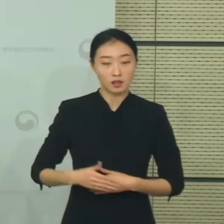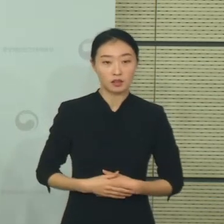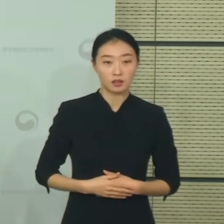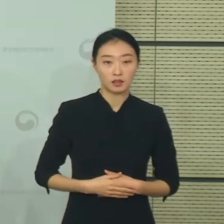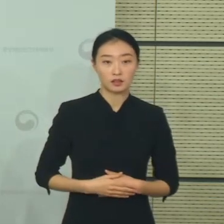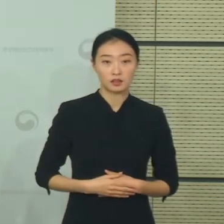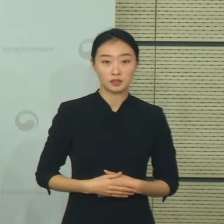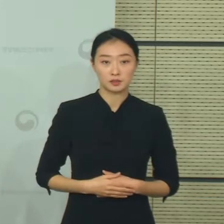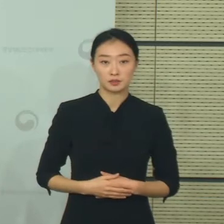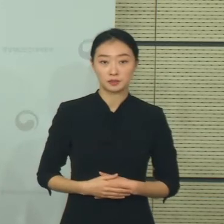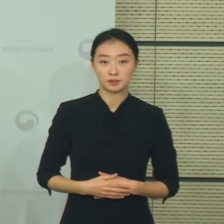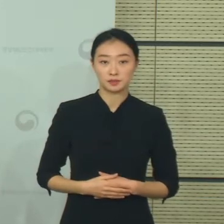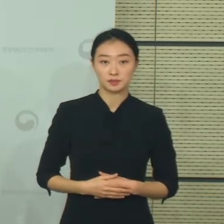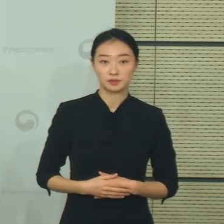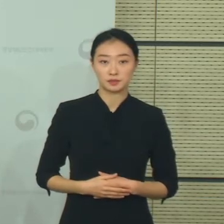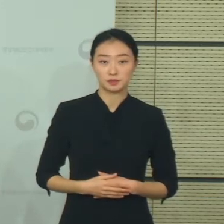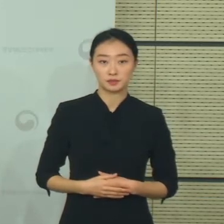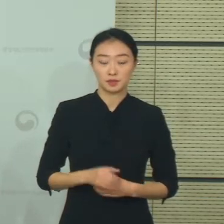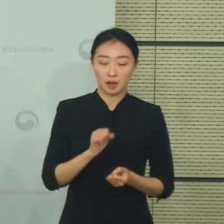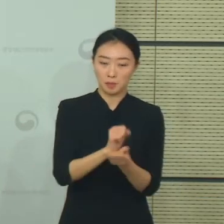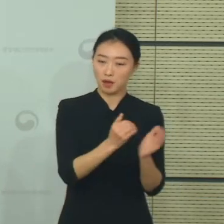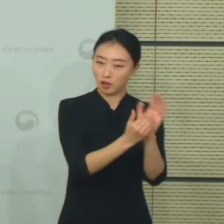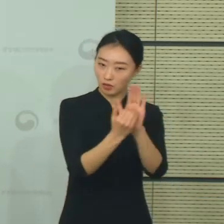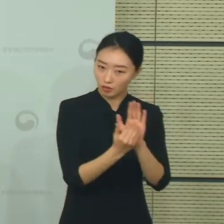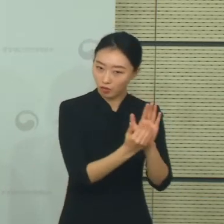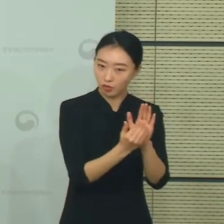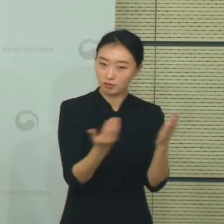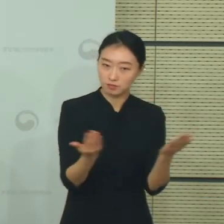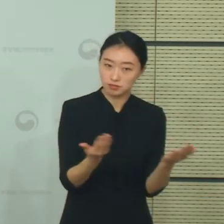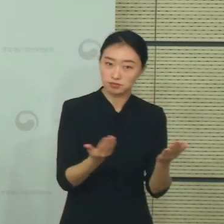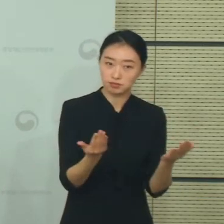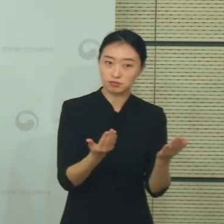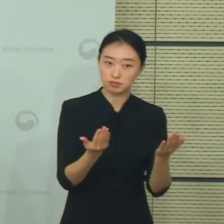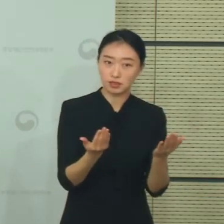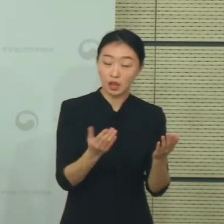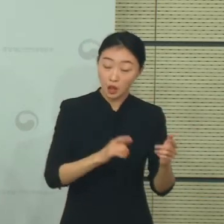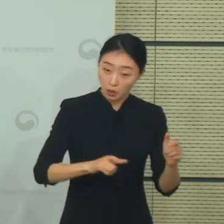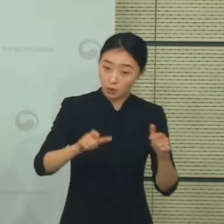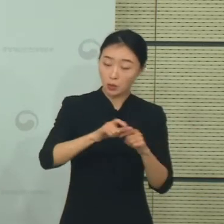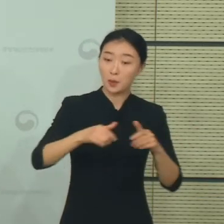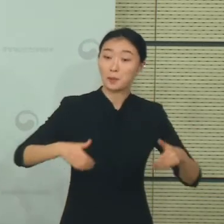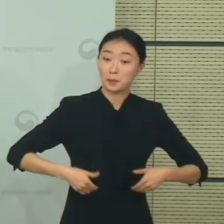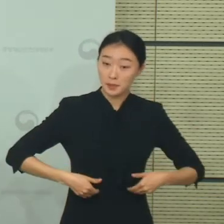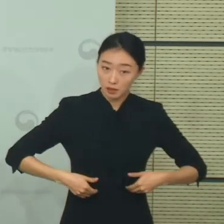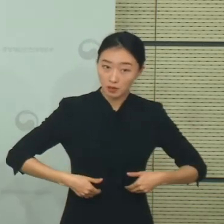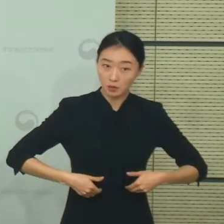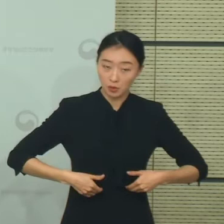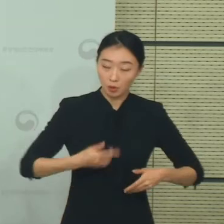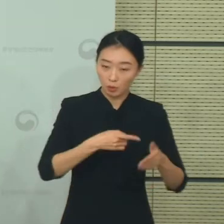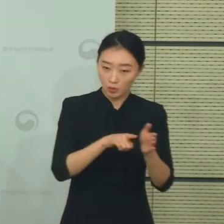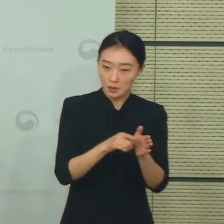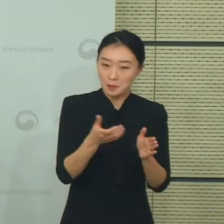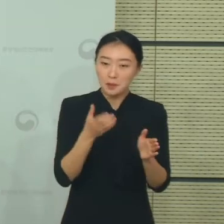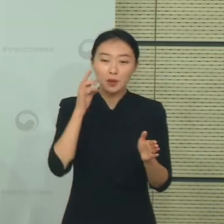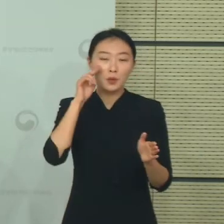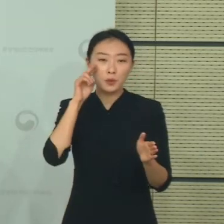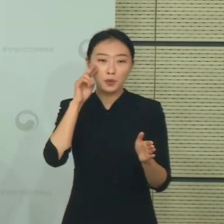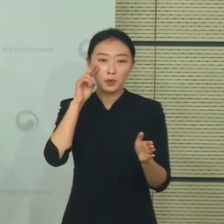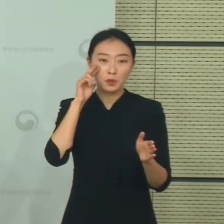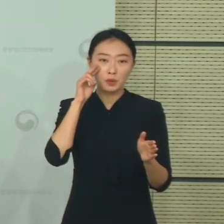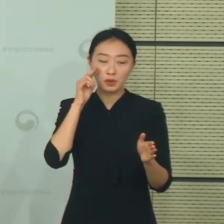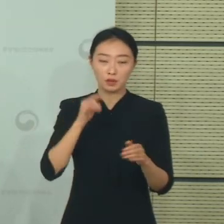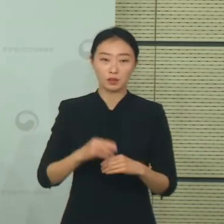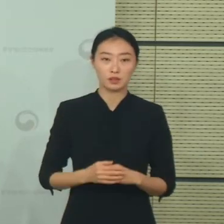이러한 방역 부분들이 좀 인력들이 더 필요한 경우에 대비를 해서